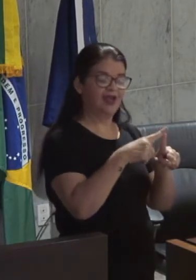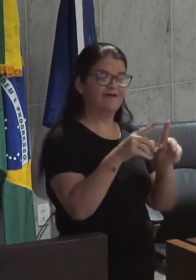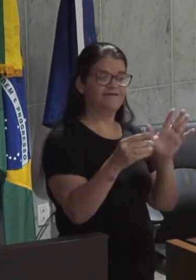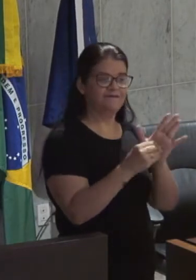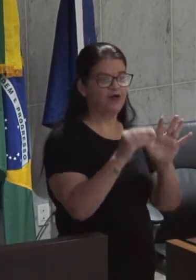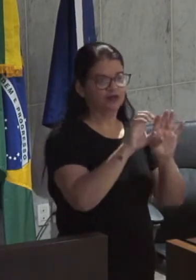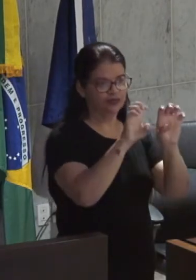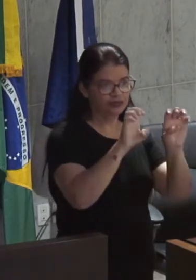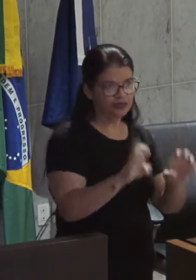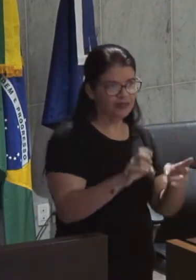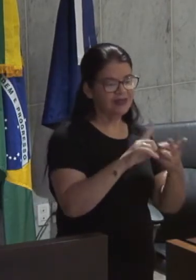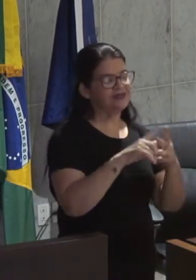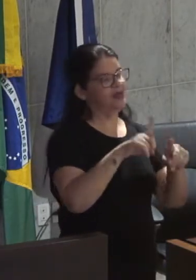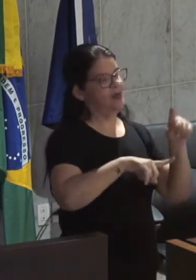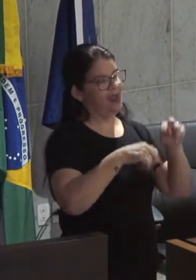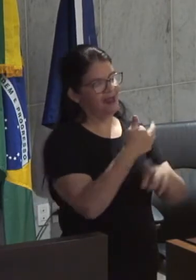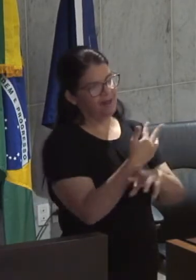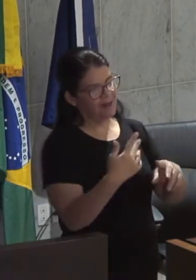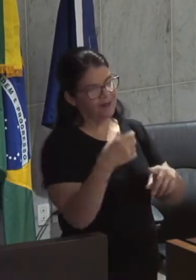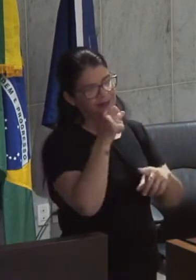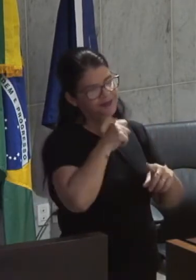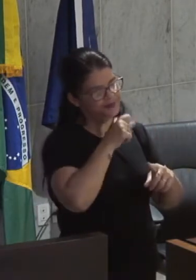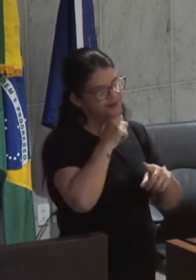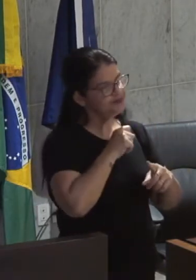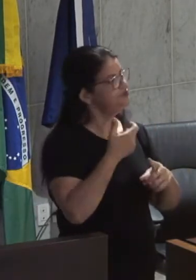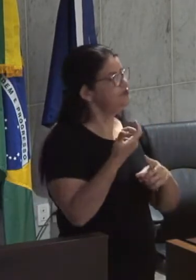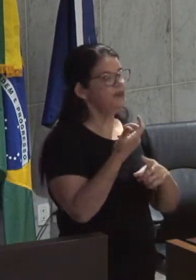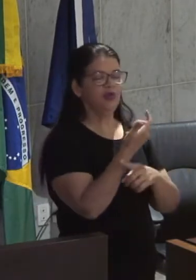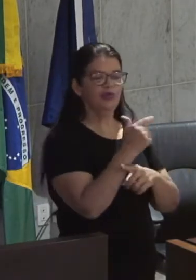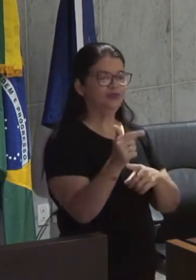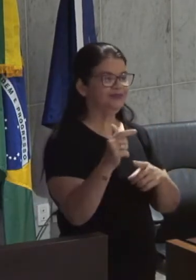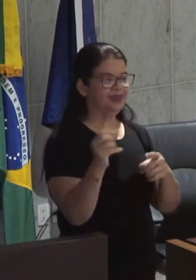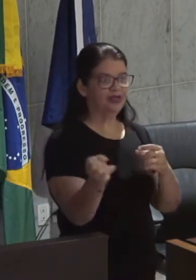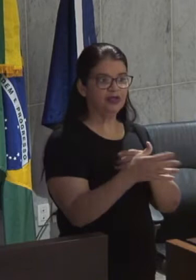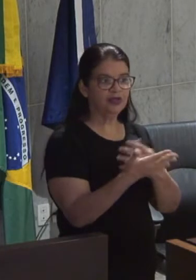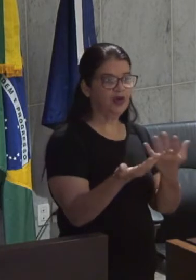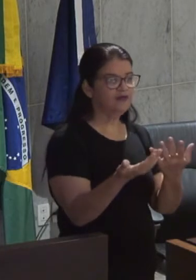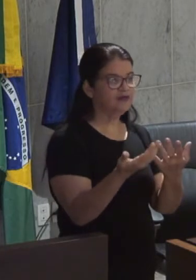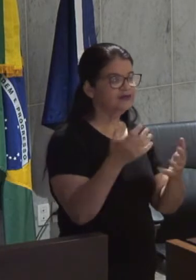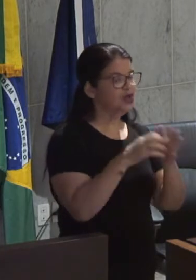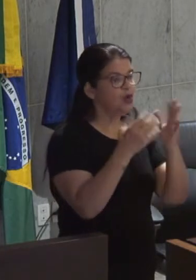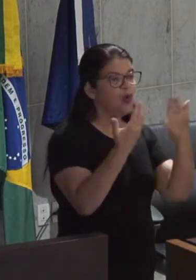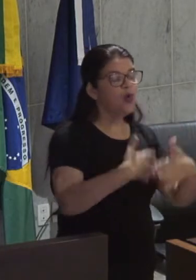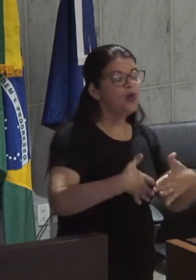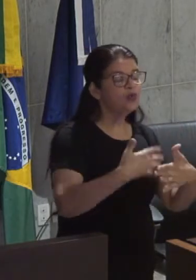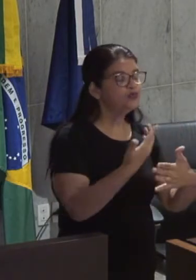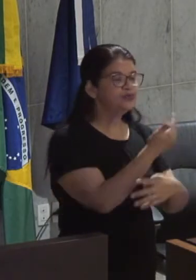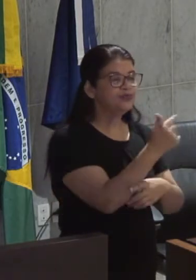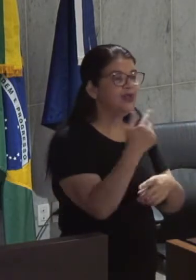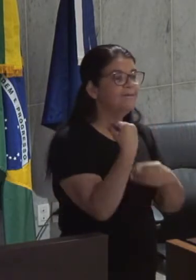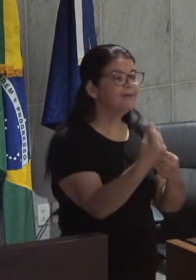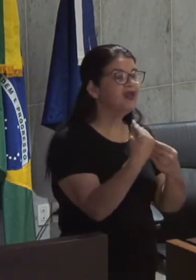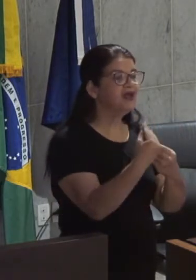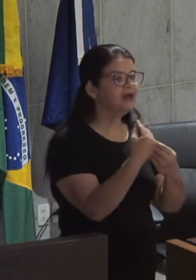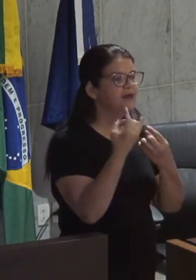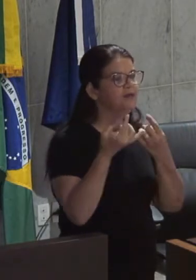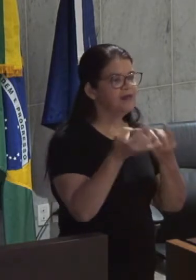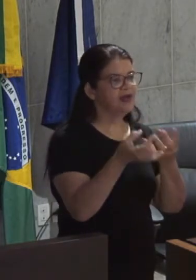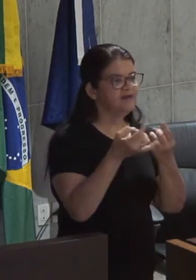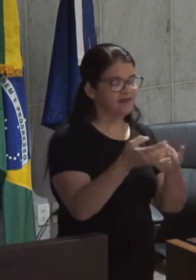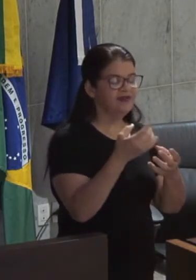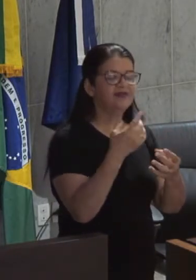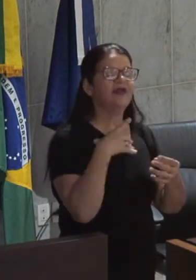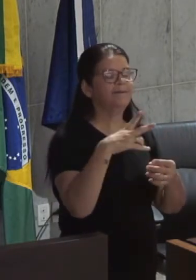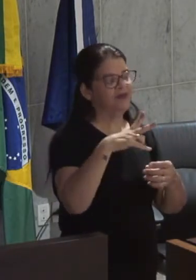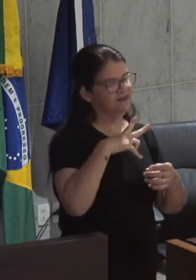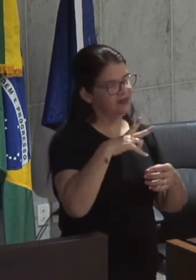estruturação, equipamentos obsoletos, não tem novas ações, nem tampouco concurso público. Para quê? Para vender e privatizar o INSS, porque